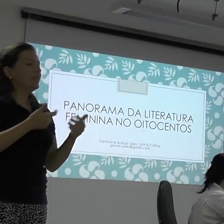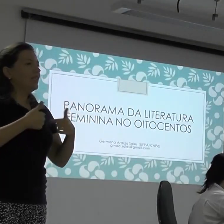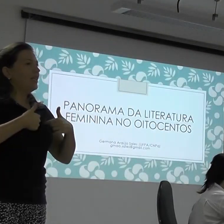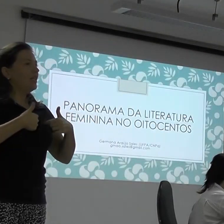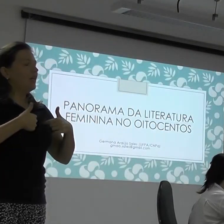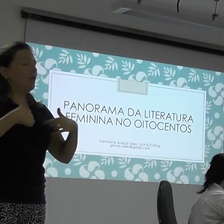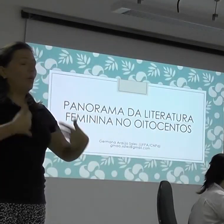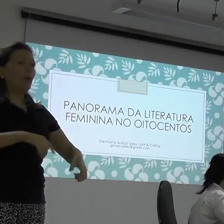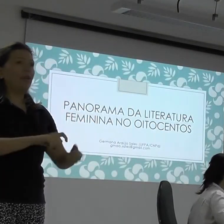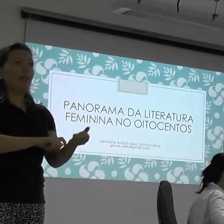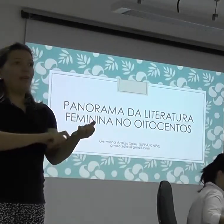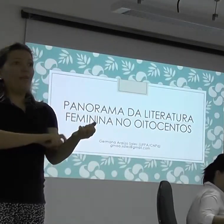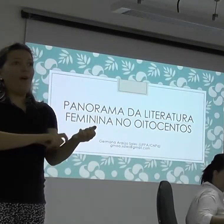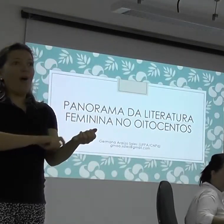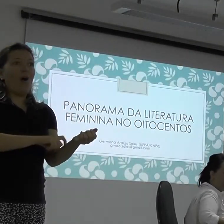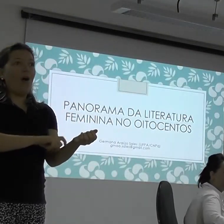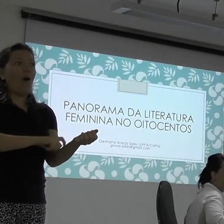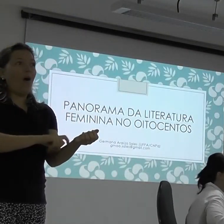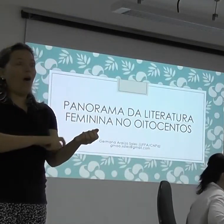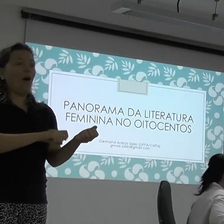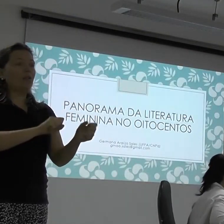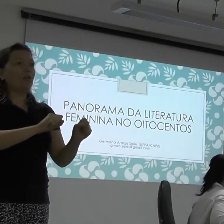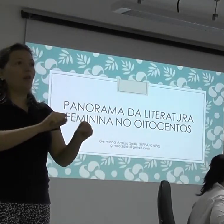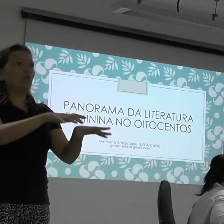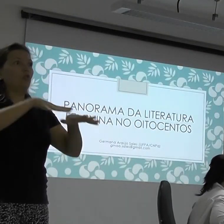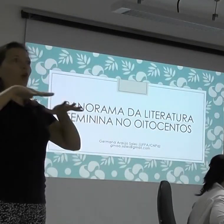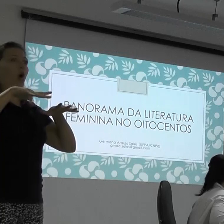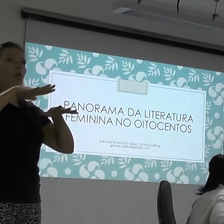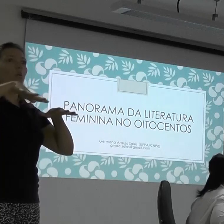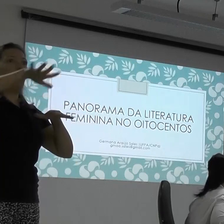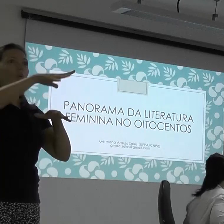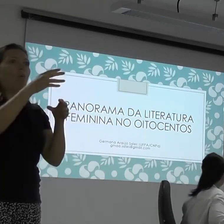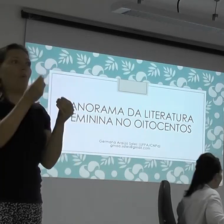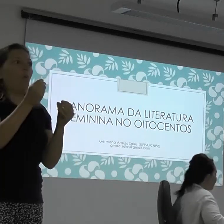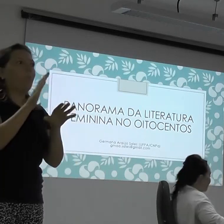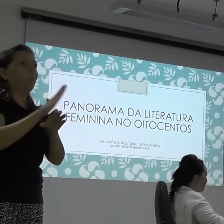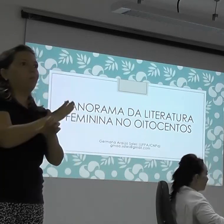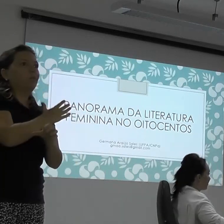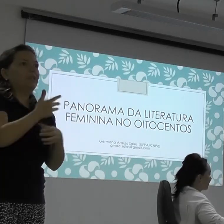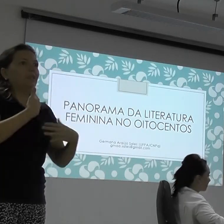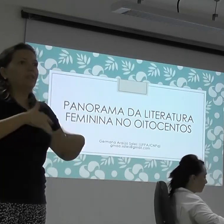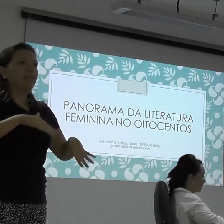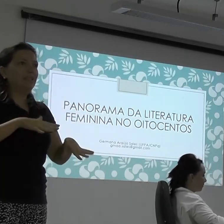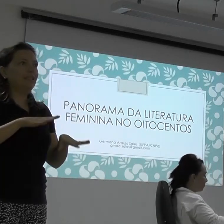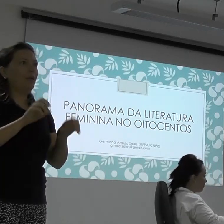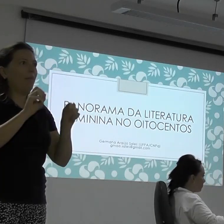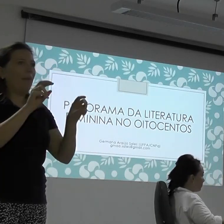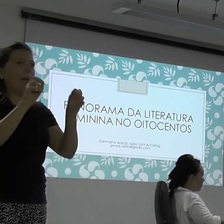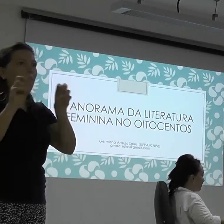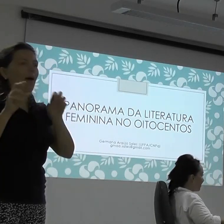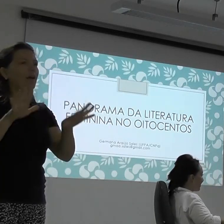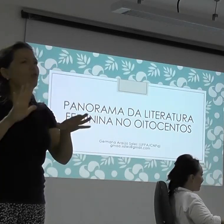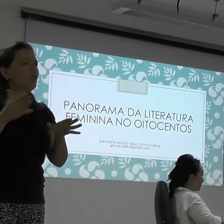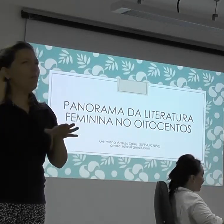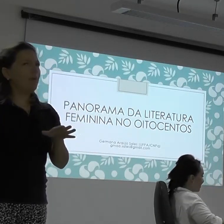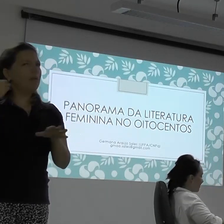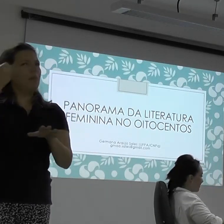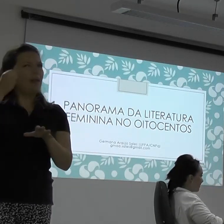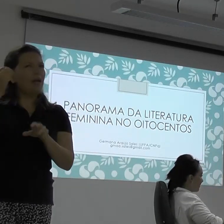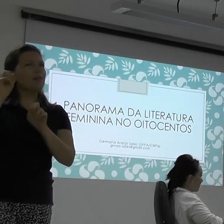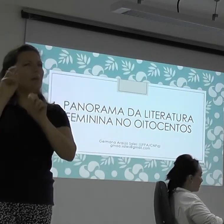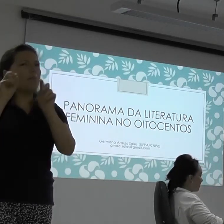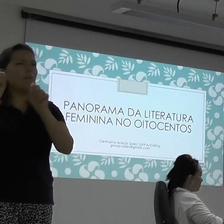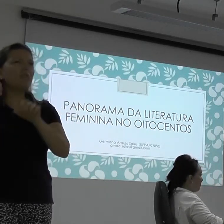Fiquei bem nervosa quando eu vi esse auditório, então cheio. Já estive em outros lugares e tem assim